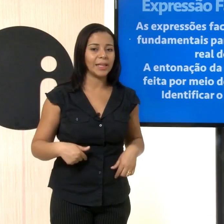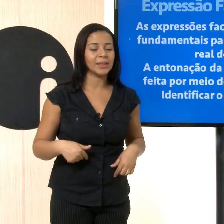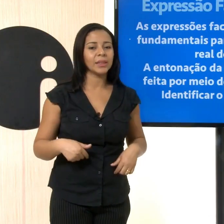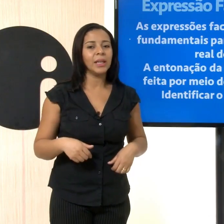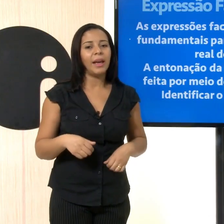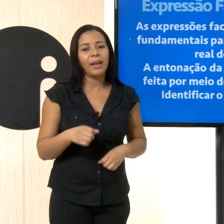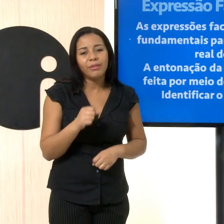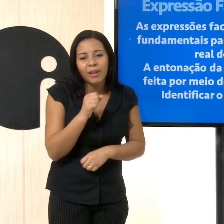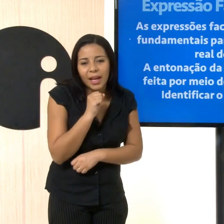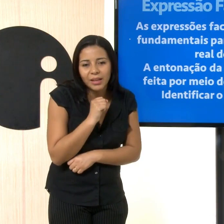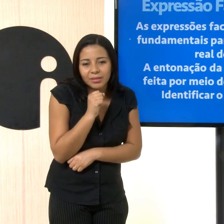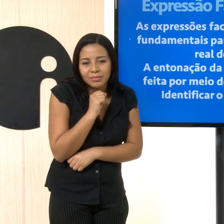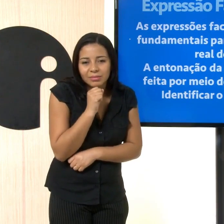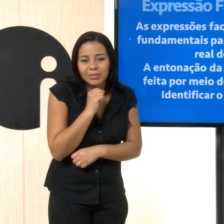corporais, velho,